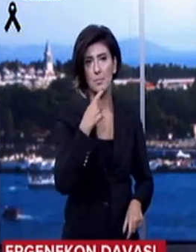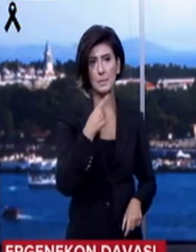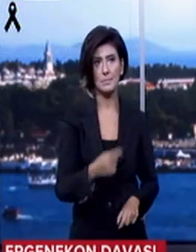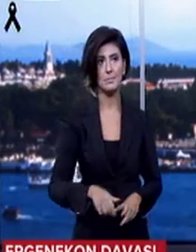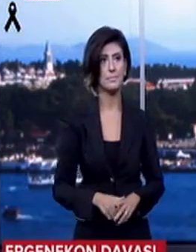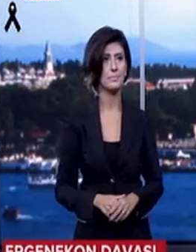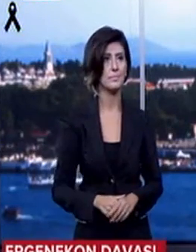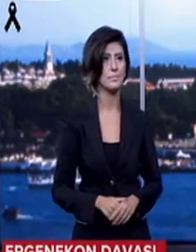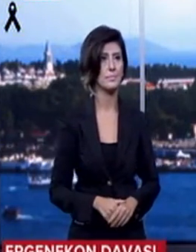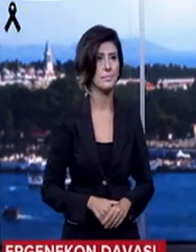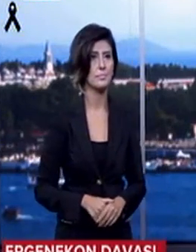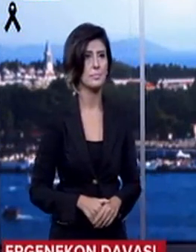yaptı.